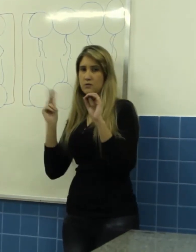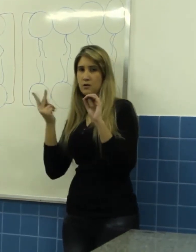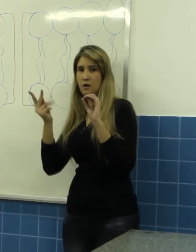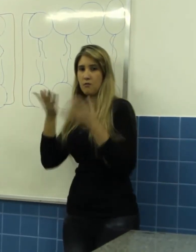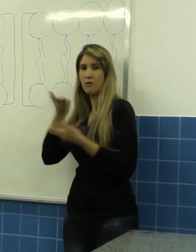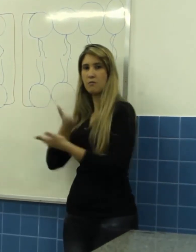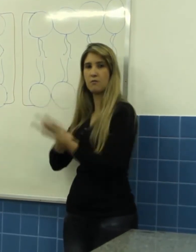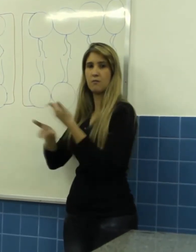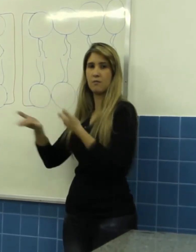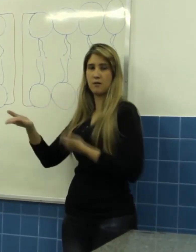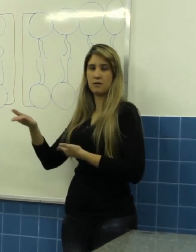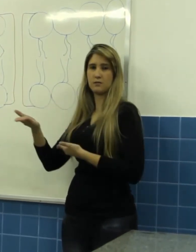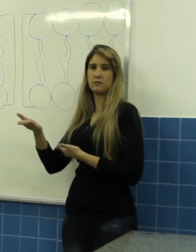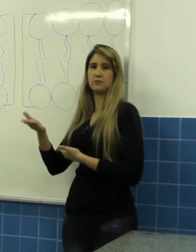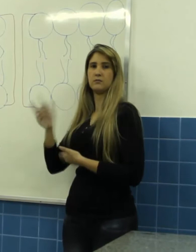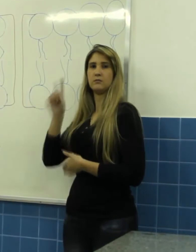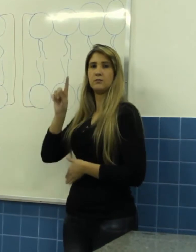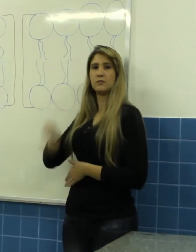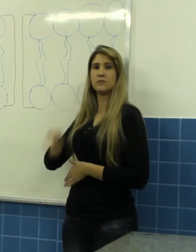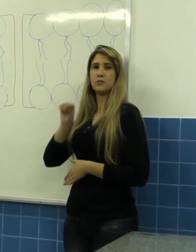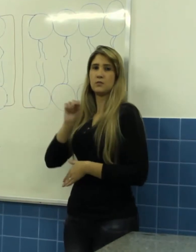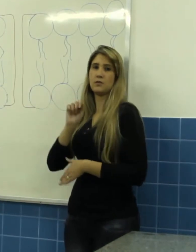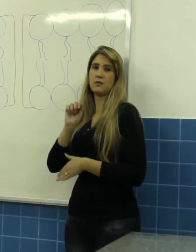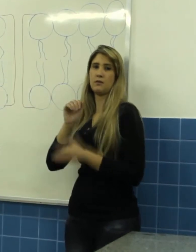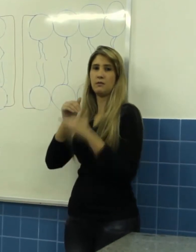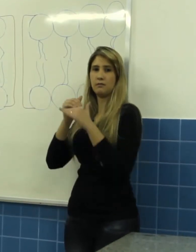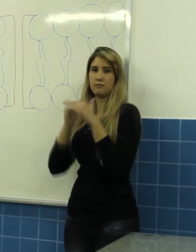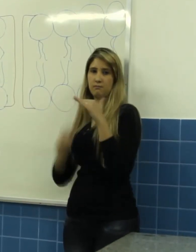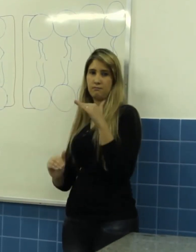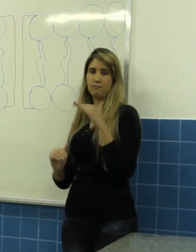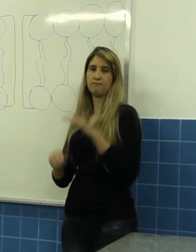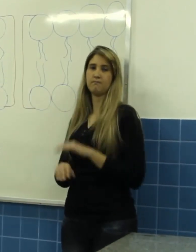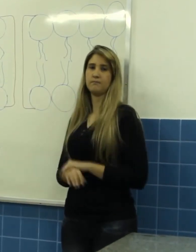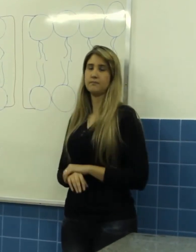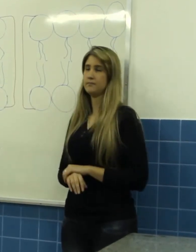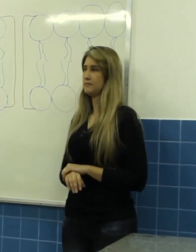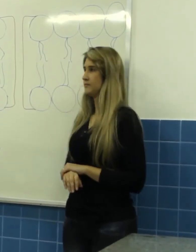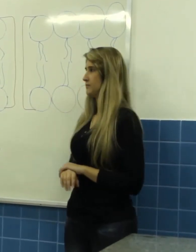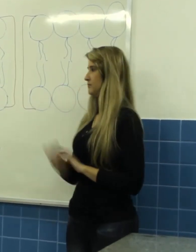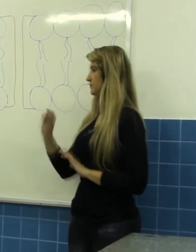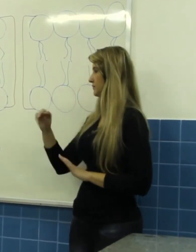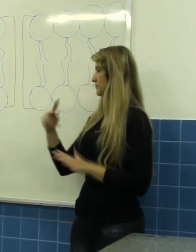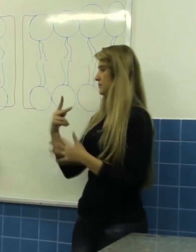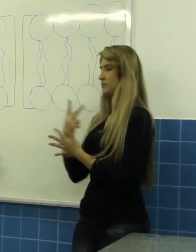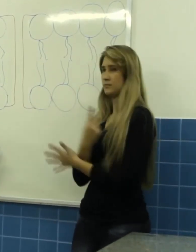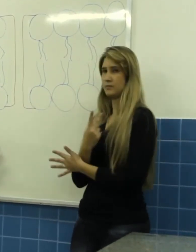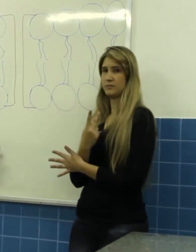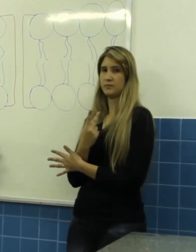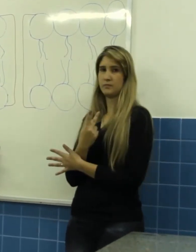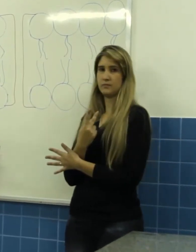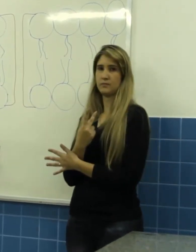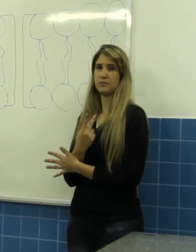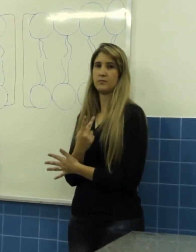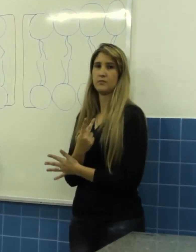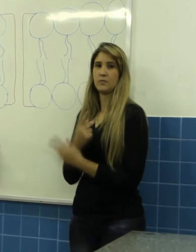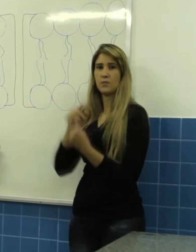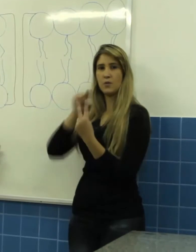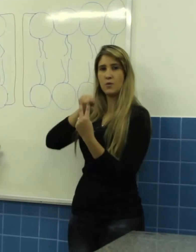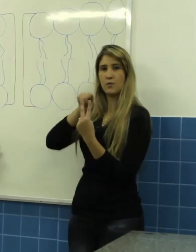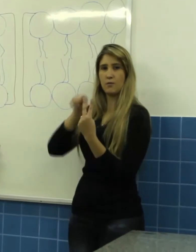o hidrogênio é desigual. Ou seja, o par de